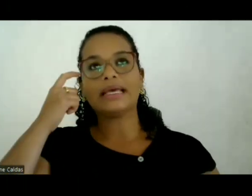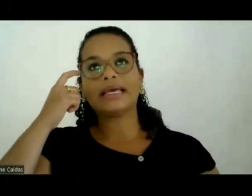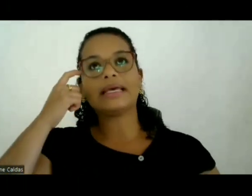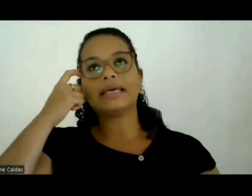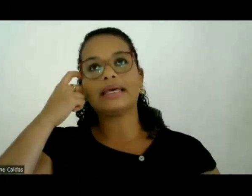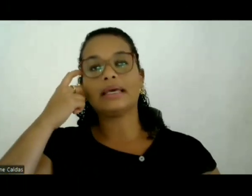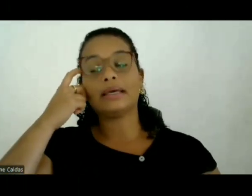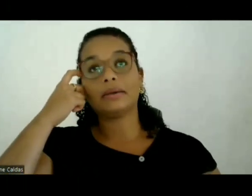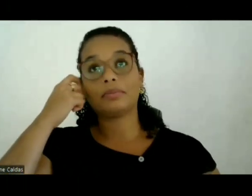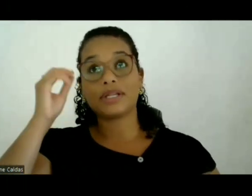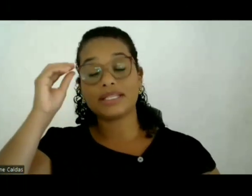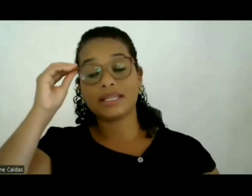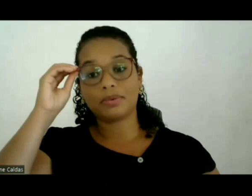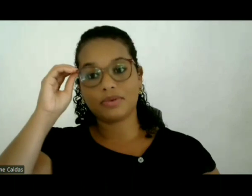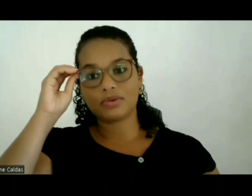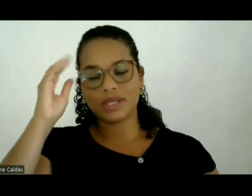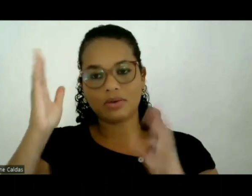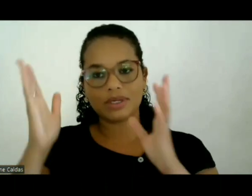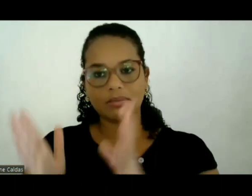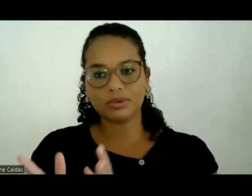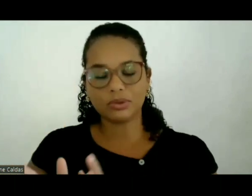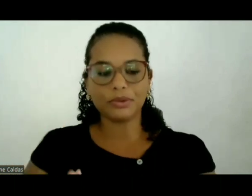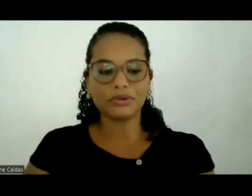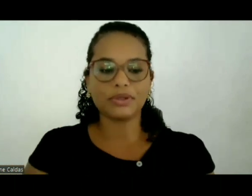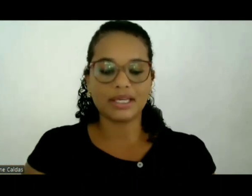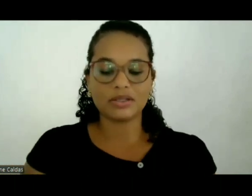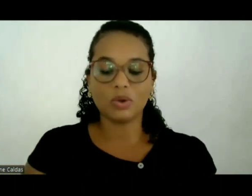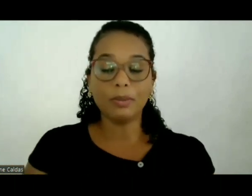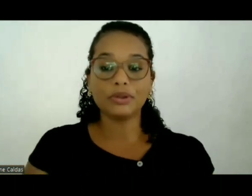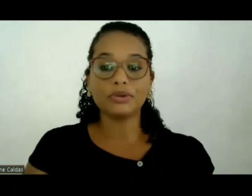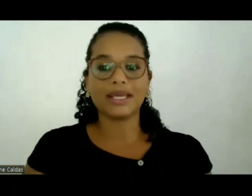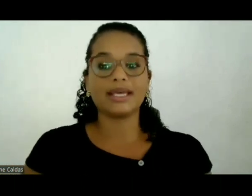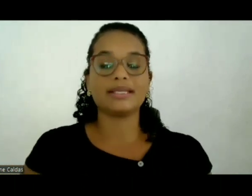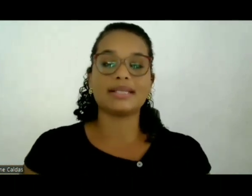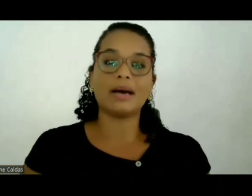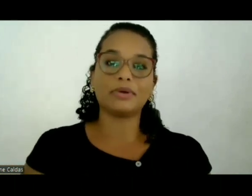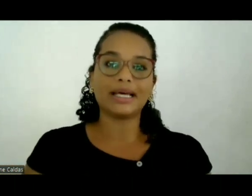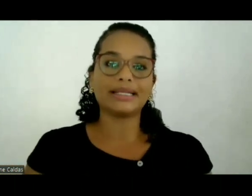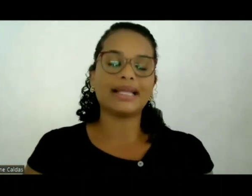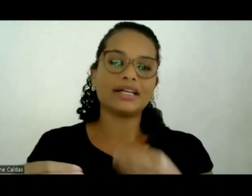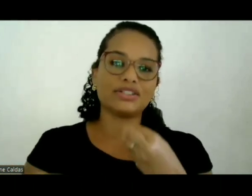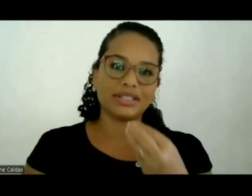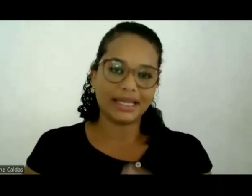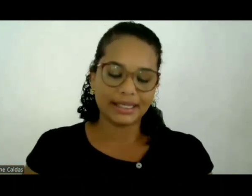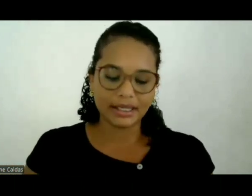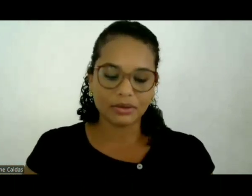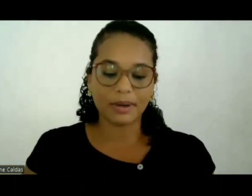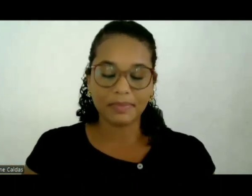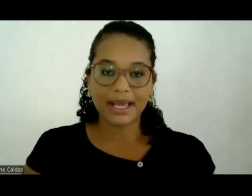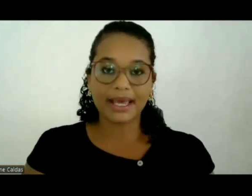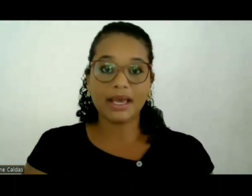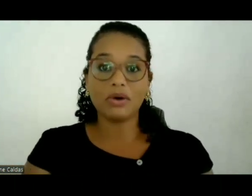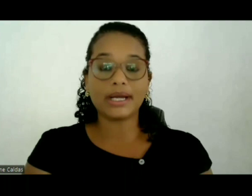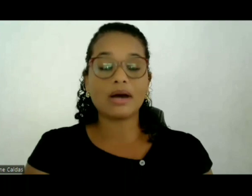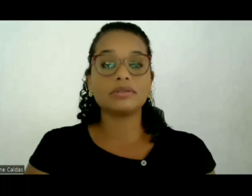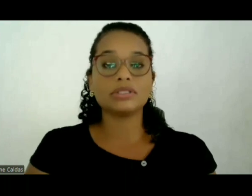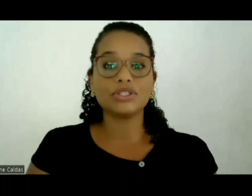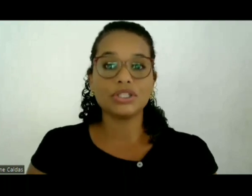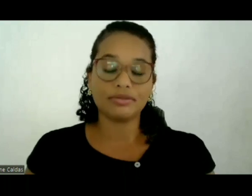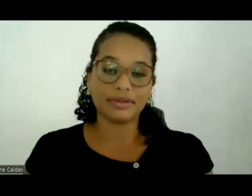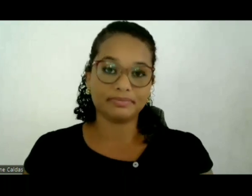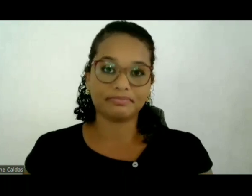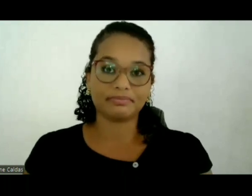visual. Por exemplo, vou usar o exemplo do português. O português, a modalidade da língua é